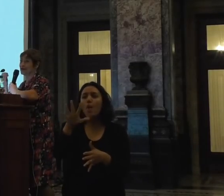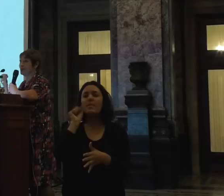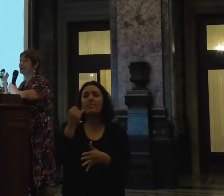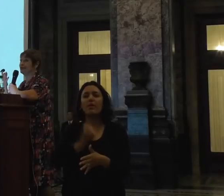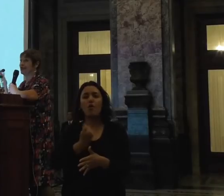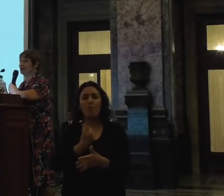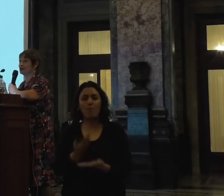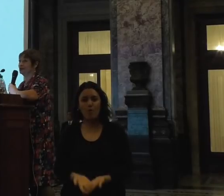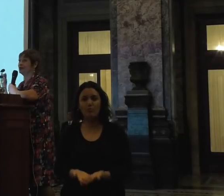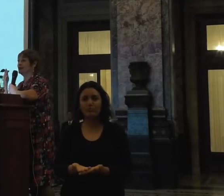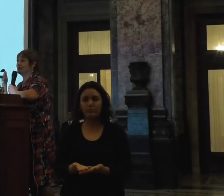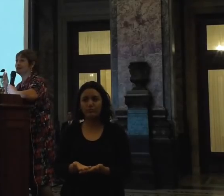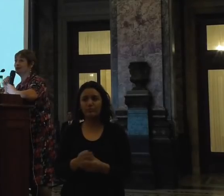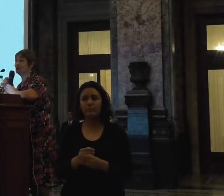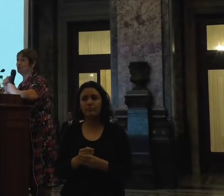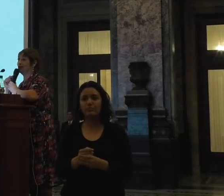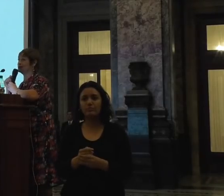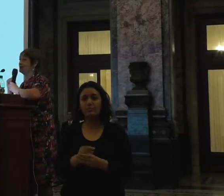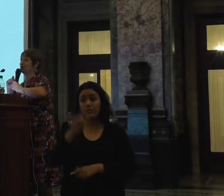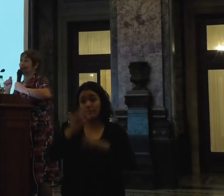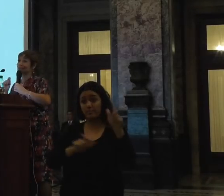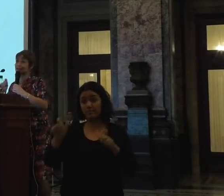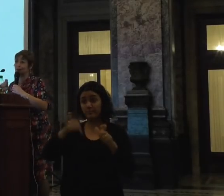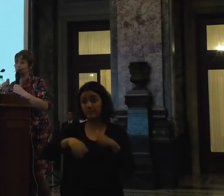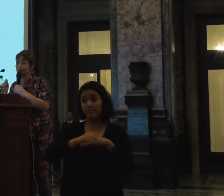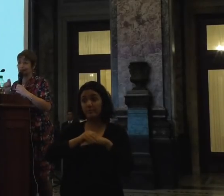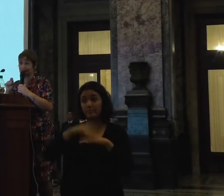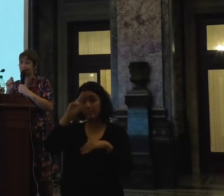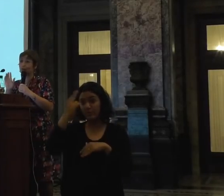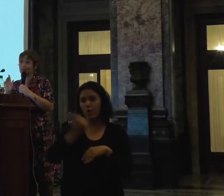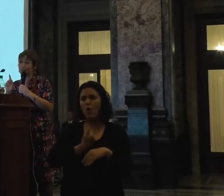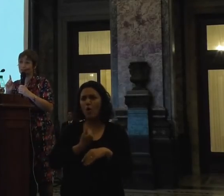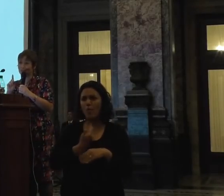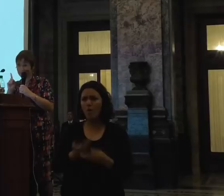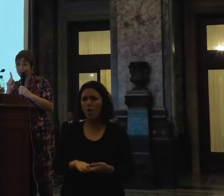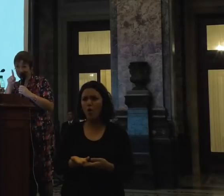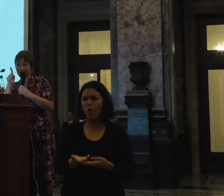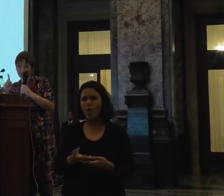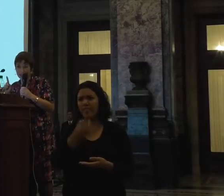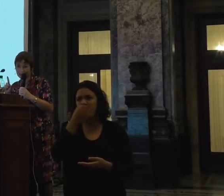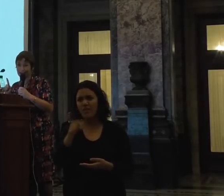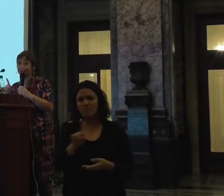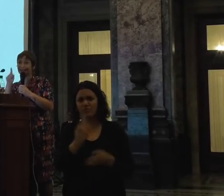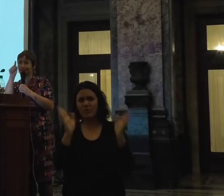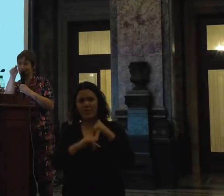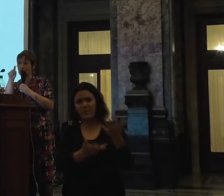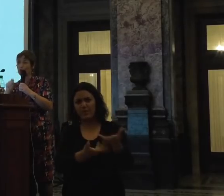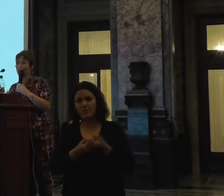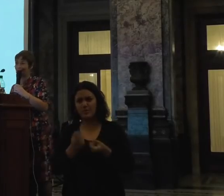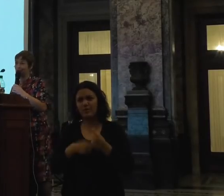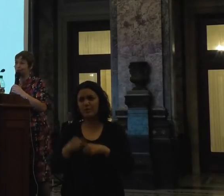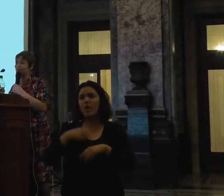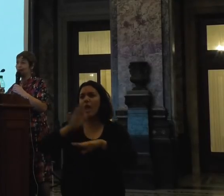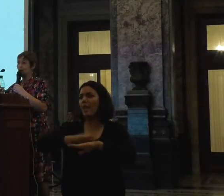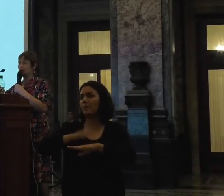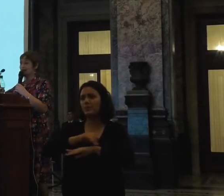información, o lo que se llama el readout, que mis amigos uruguayos no me pudieron decir cómo decir. No me pudieron ayudar. Así es que los culpo